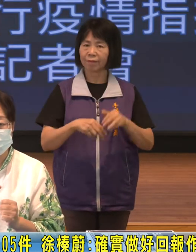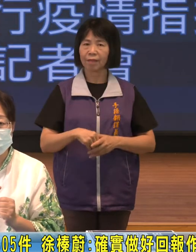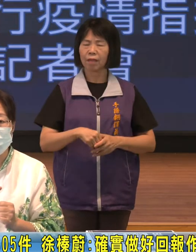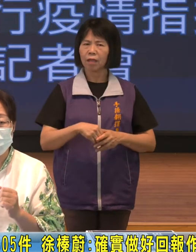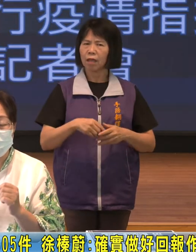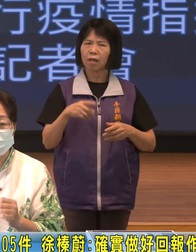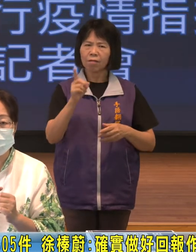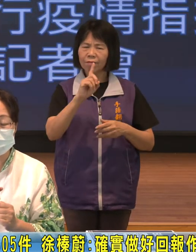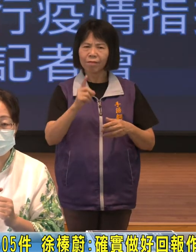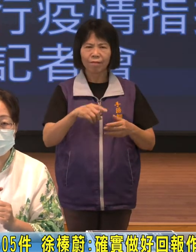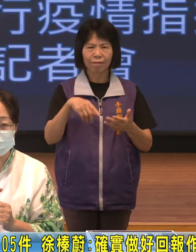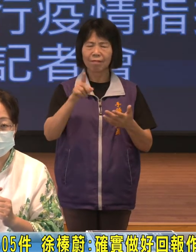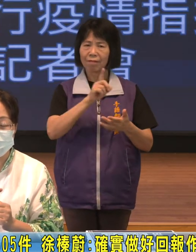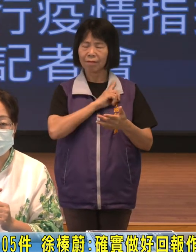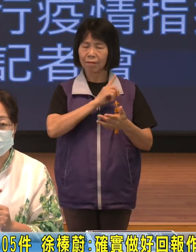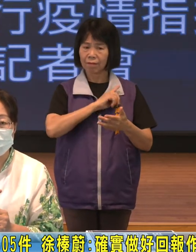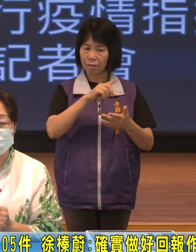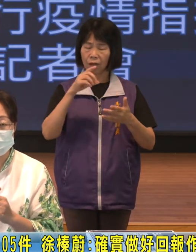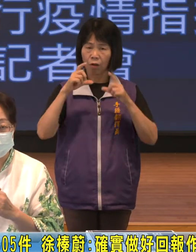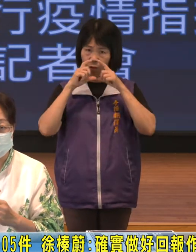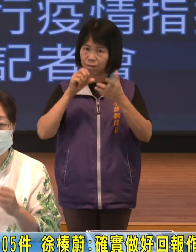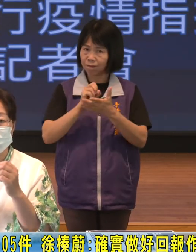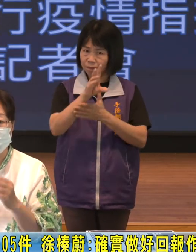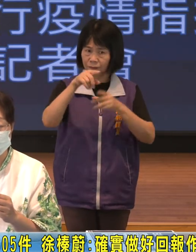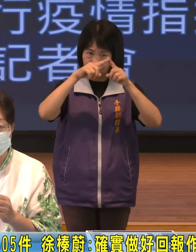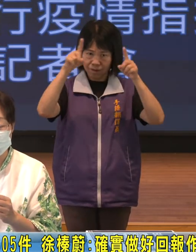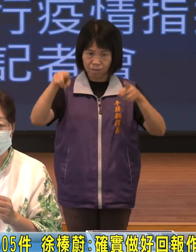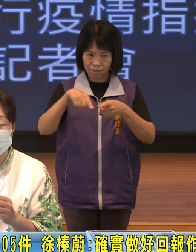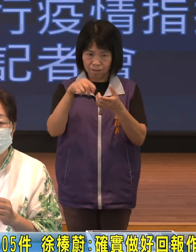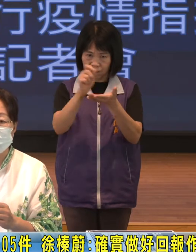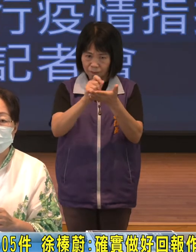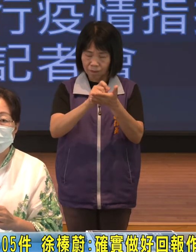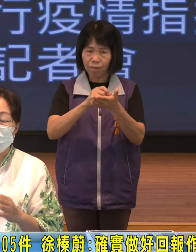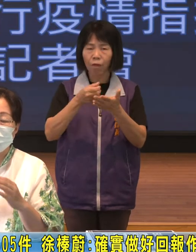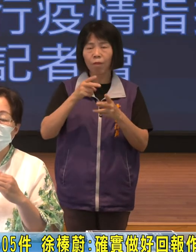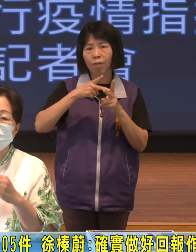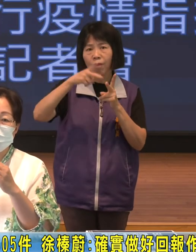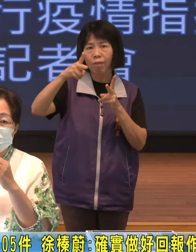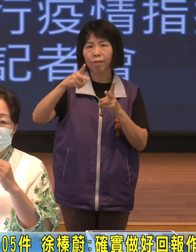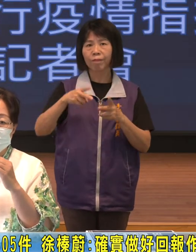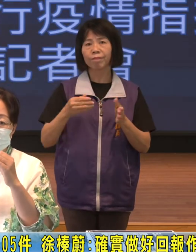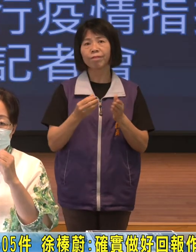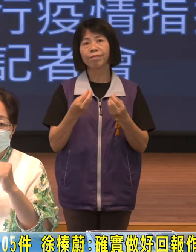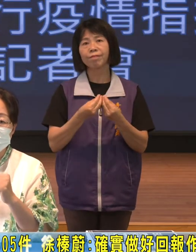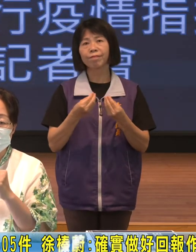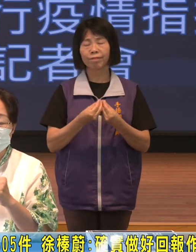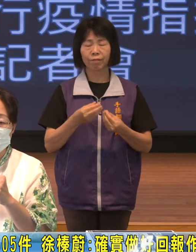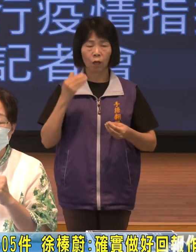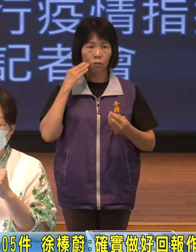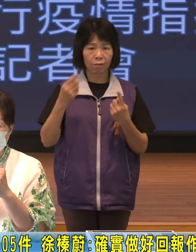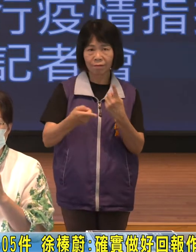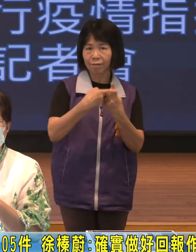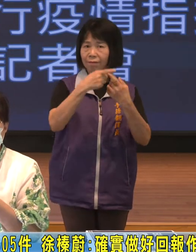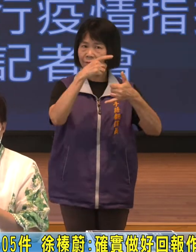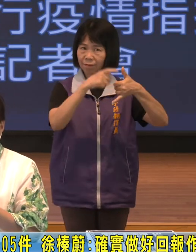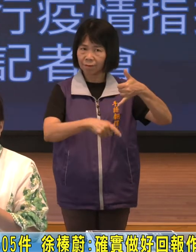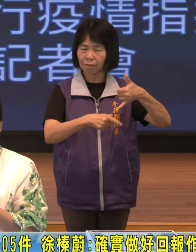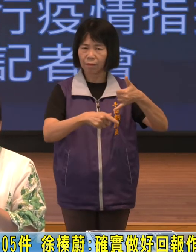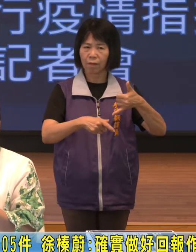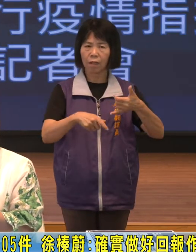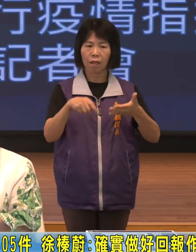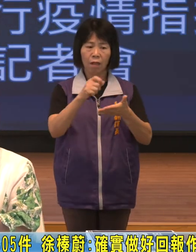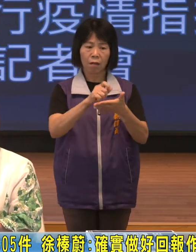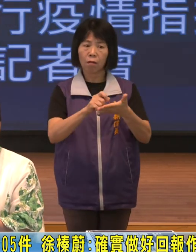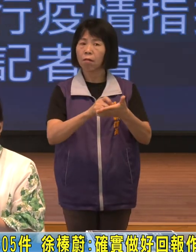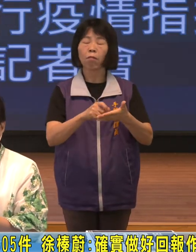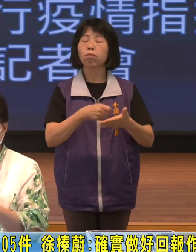明怎么样完整的把自主回报单回填回去。如果这个确诊者你一直不填自